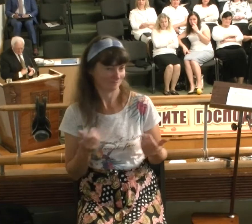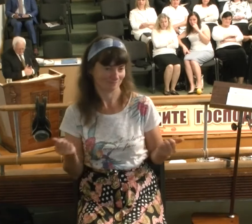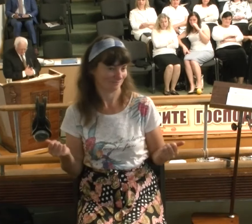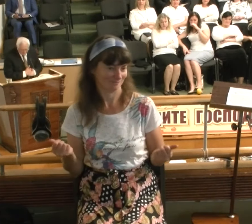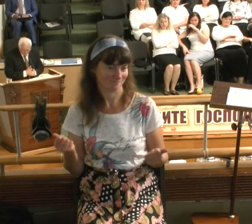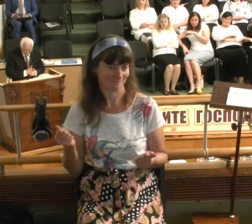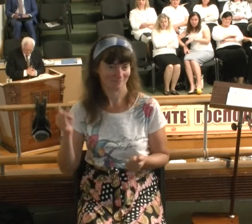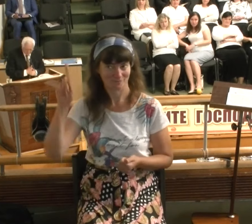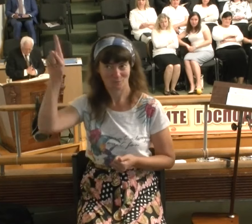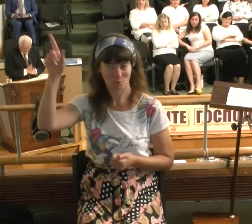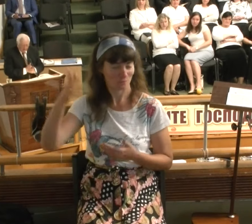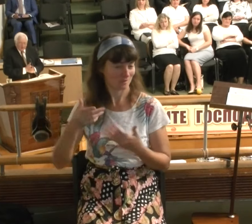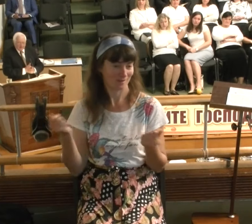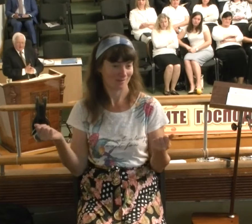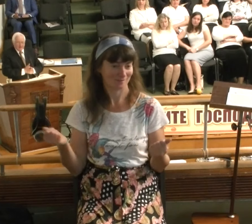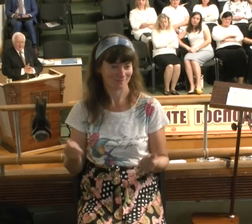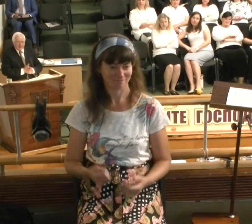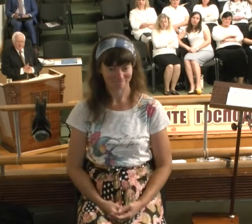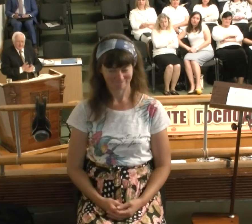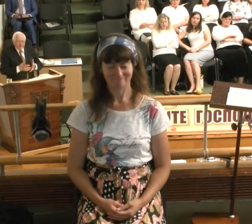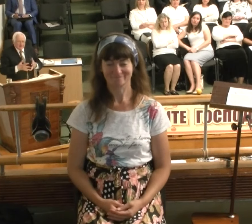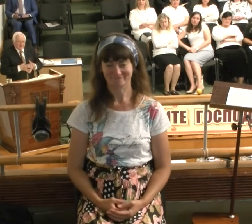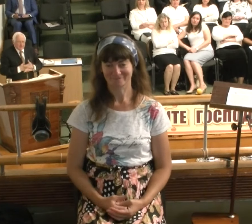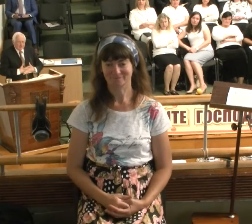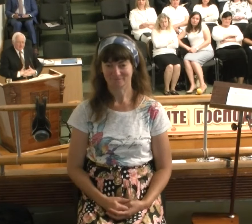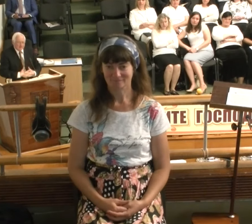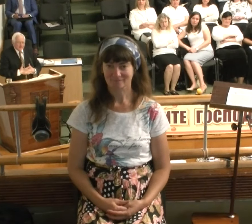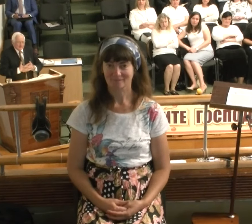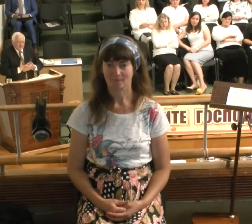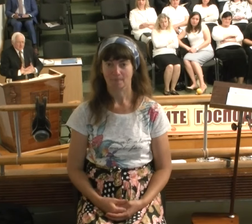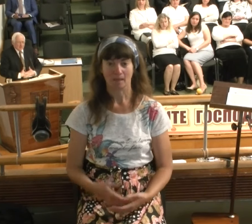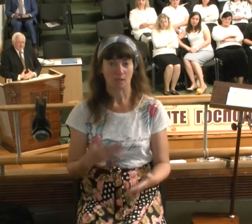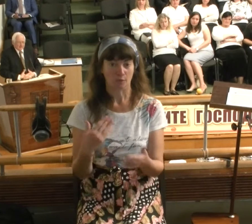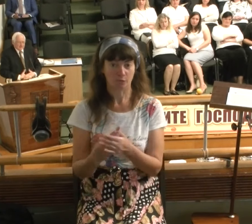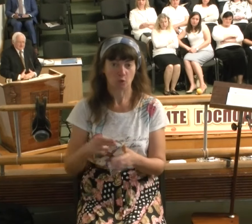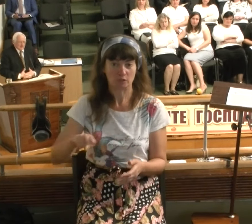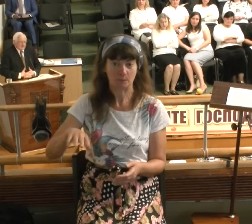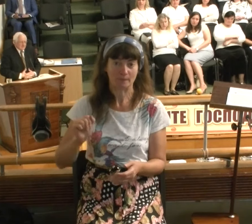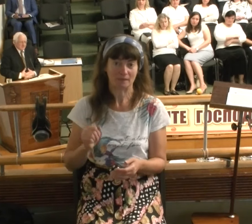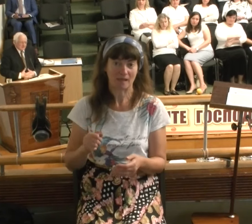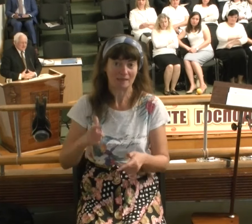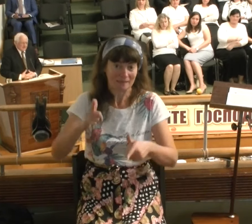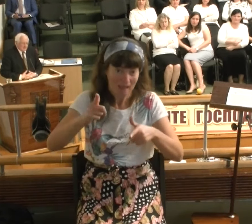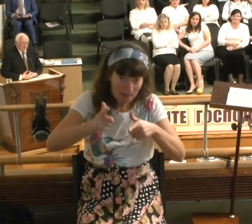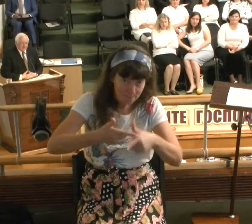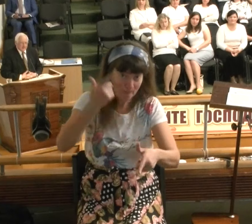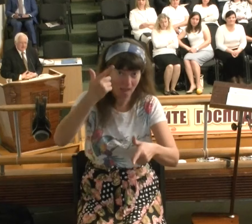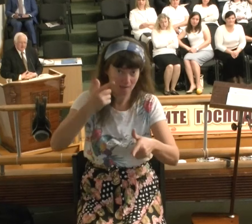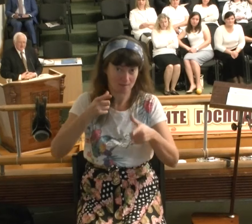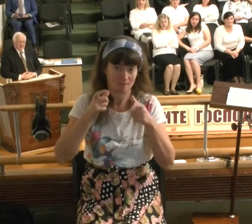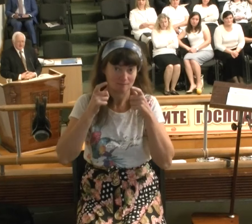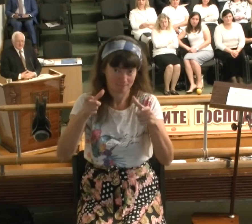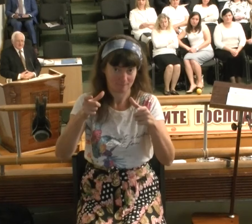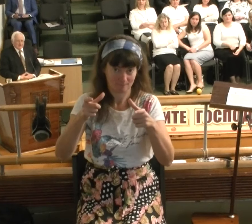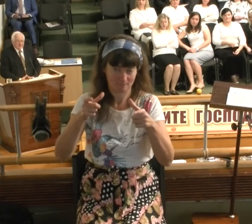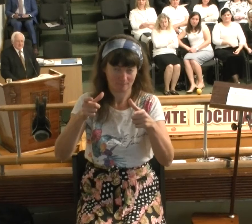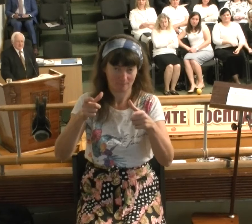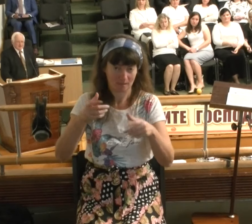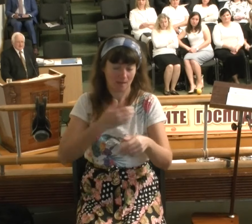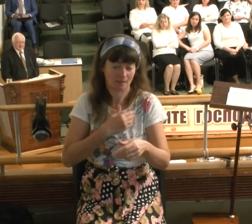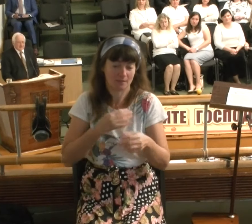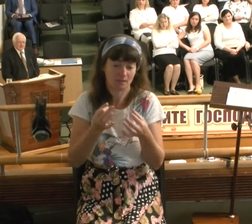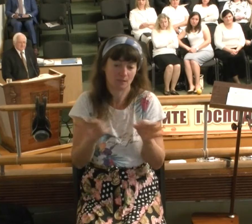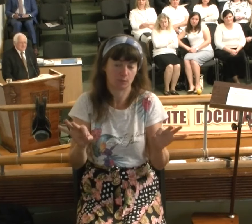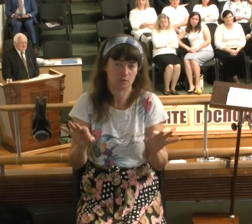Луки 23, 20 стиха. Пилат снова возвысил голос, желая отпустить Иисуса. Но